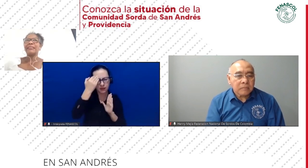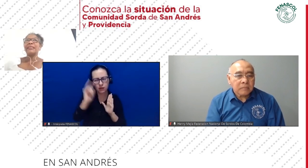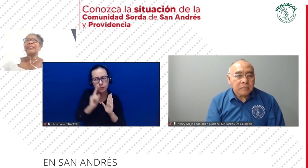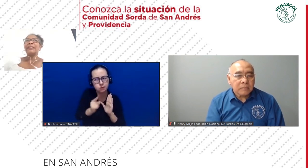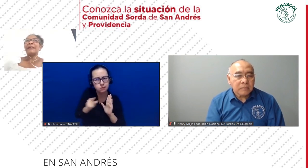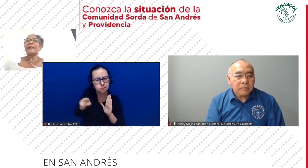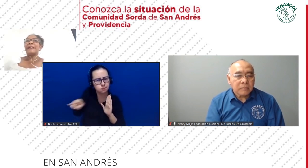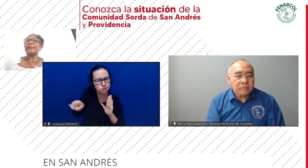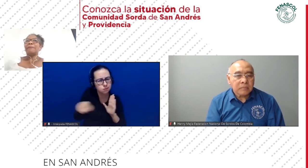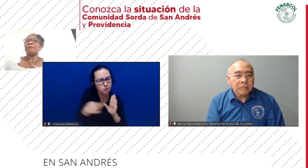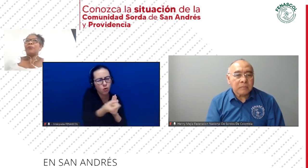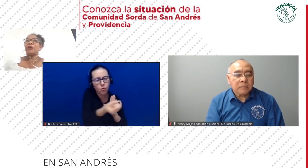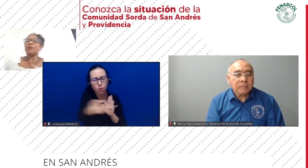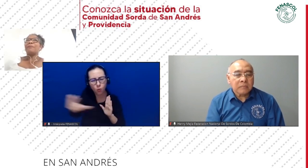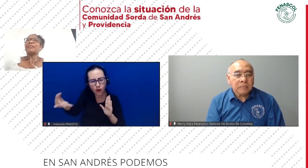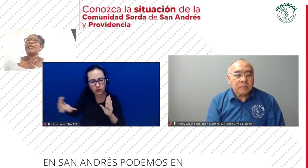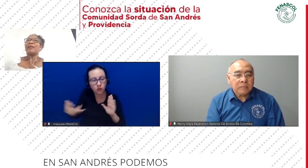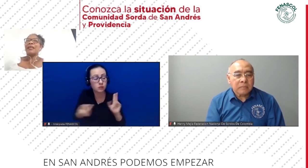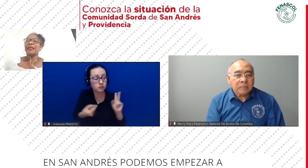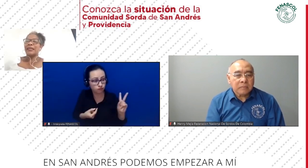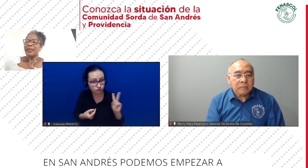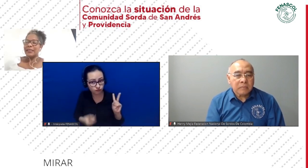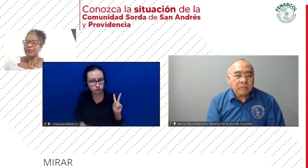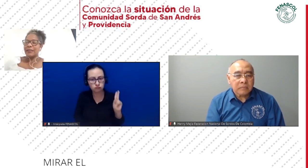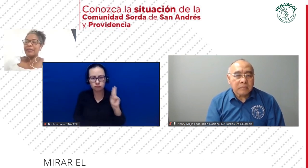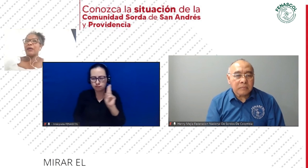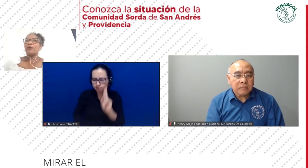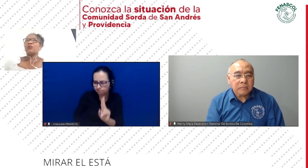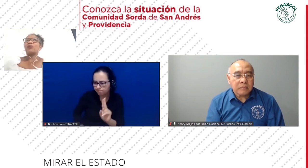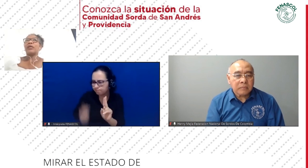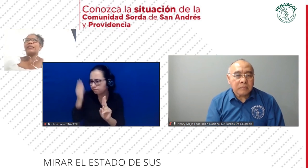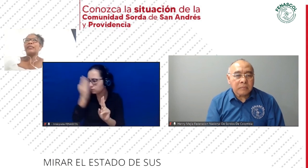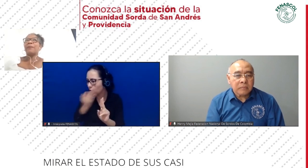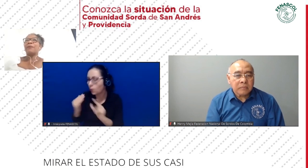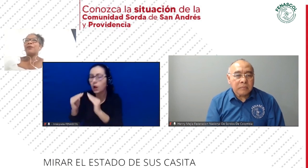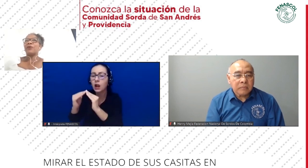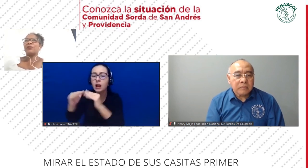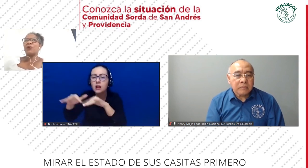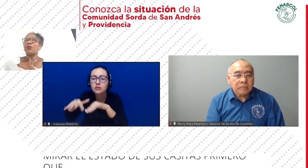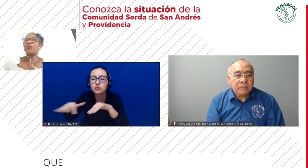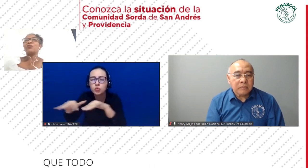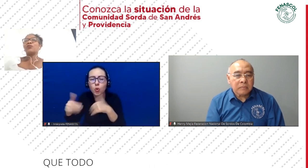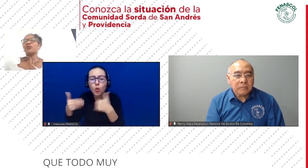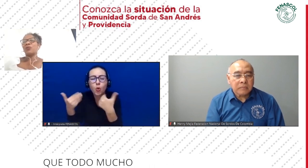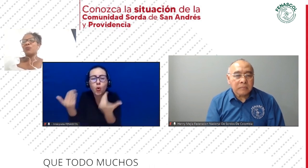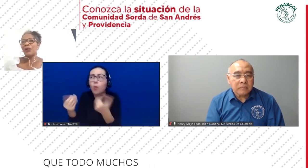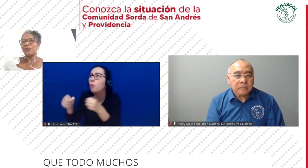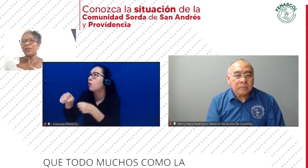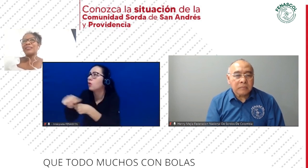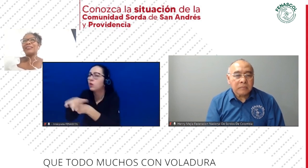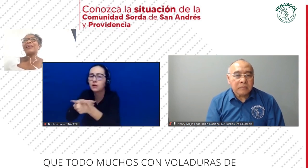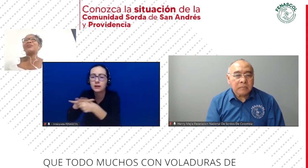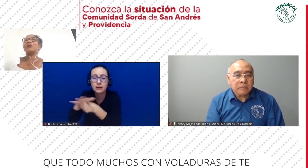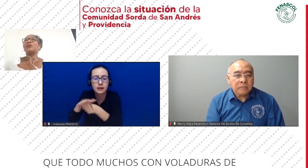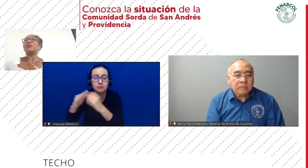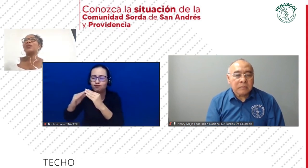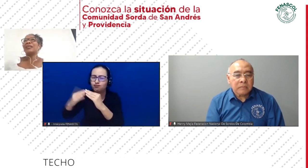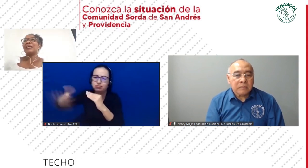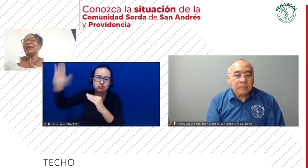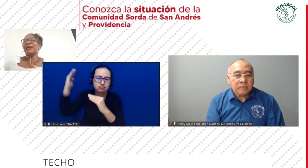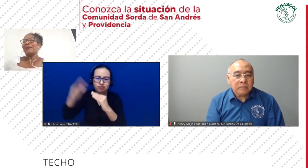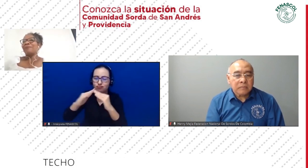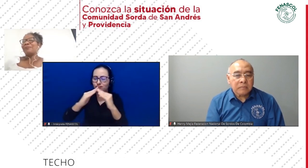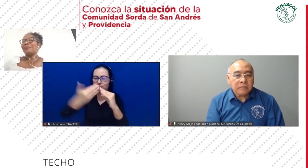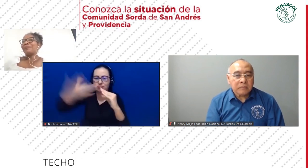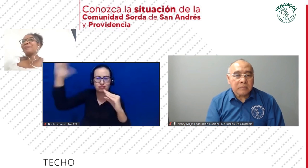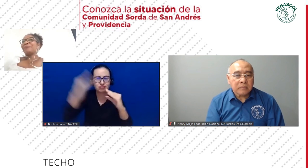andrés y pudimos empezar a mirar el estado de sus casitas primero que todo muchas con voladuras de techo